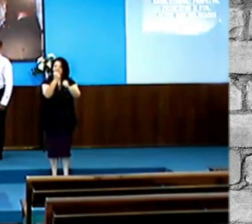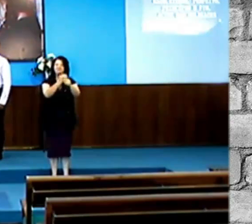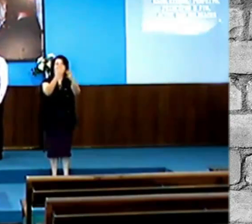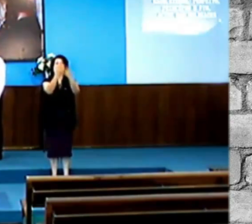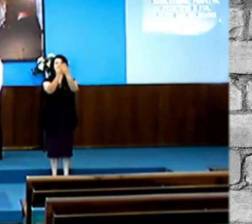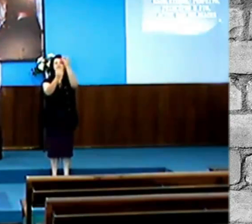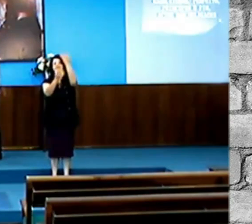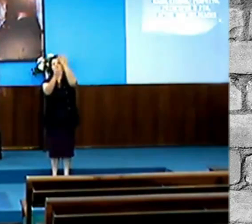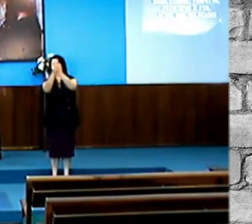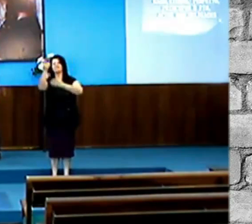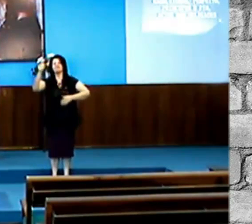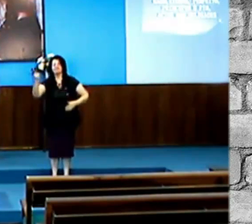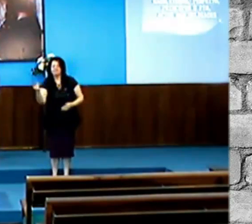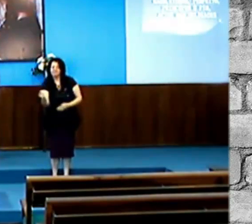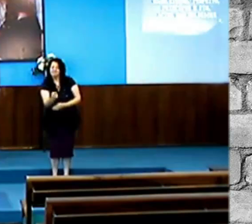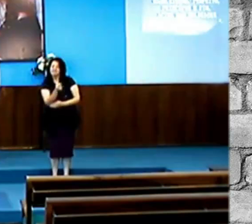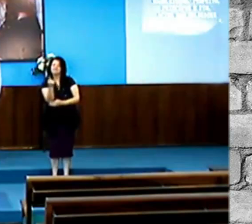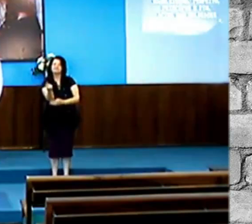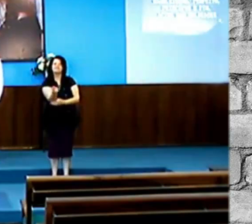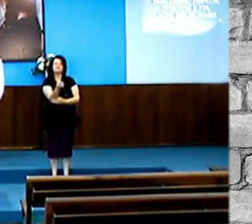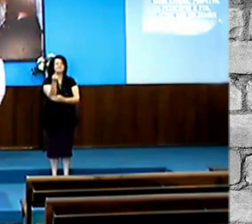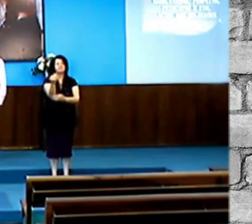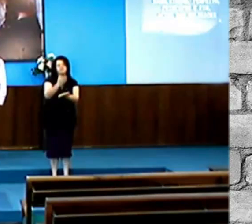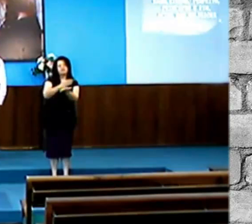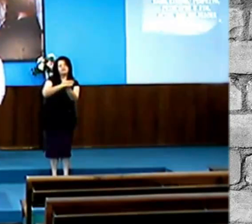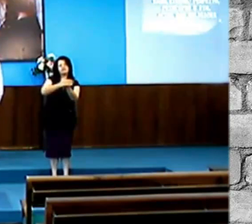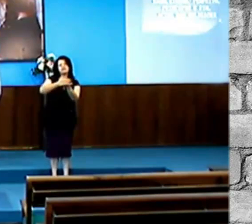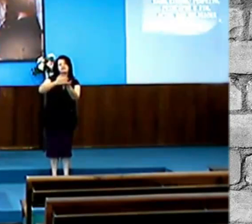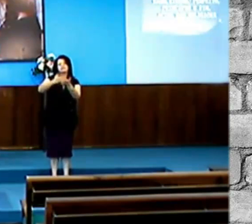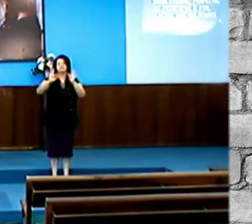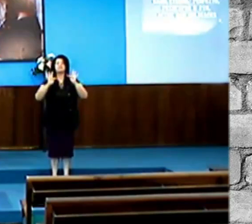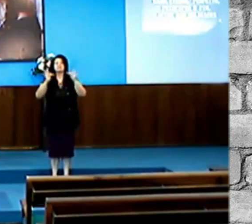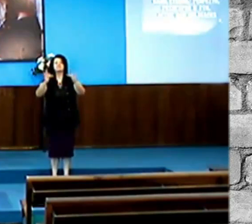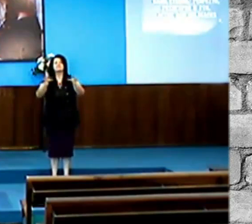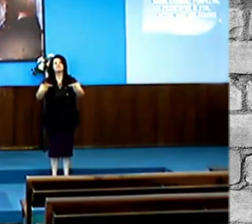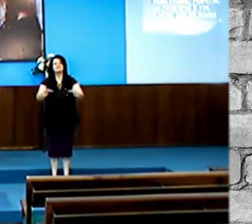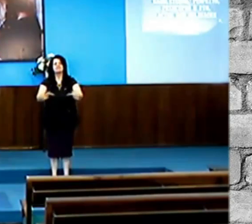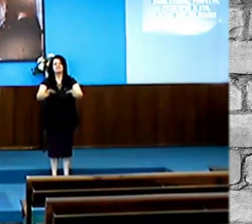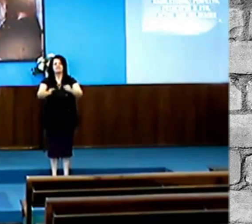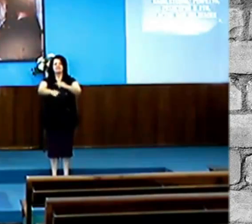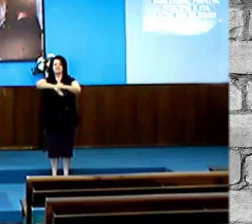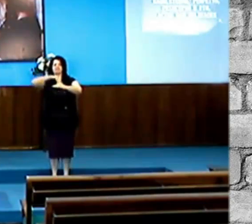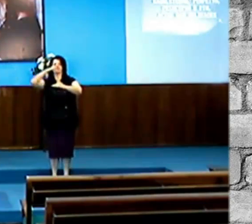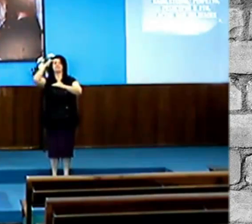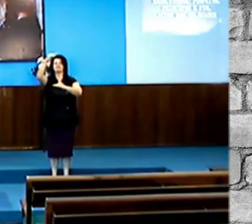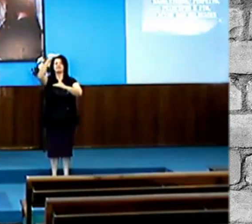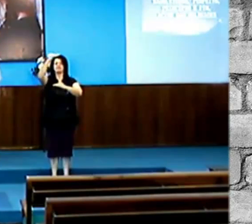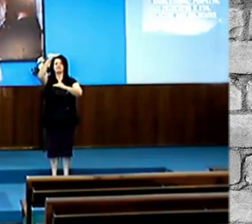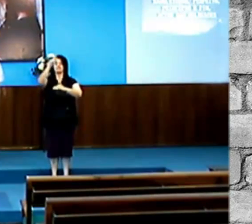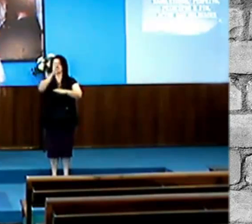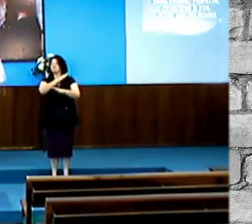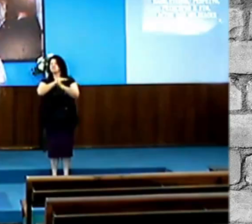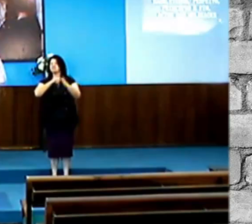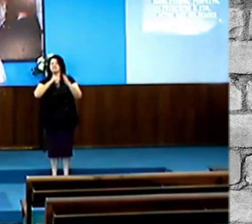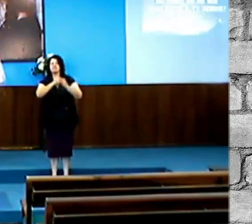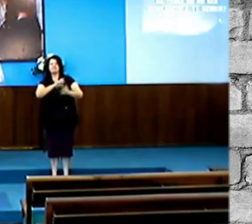mãos. Eterno, perfeito, princípio e fim, acima das